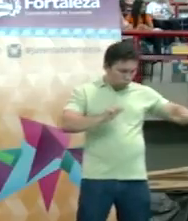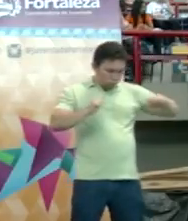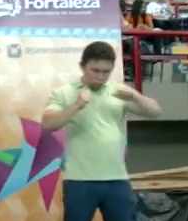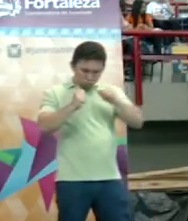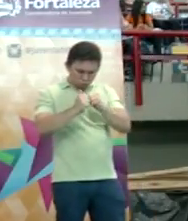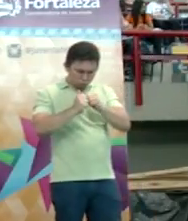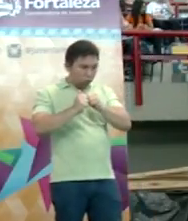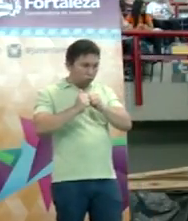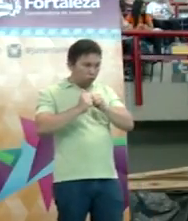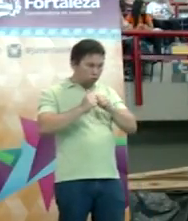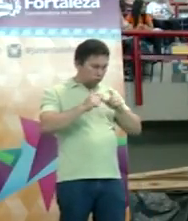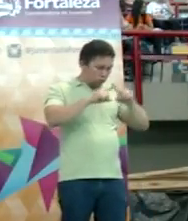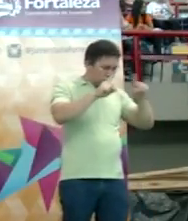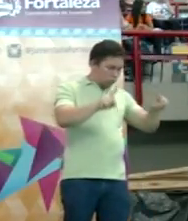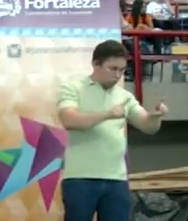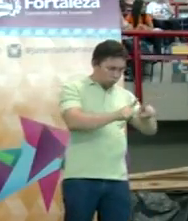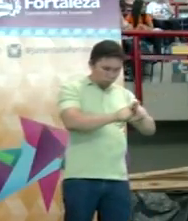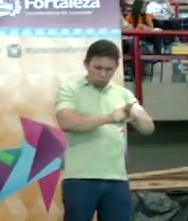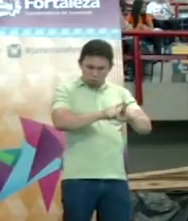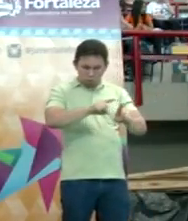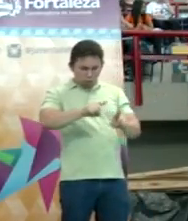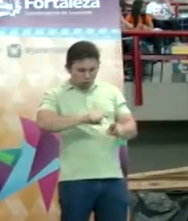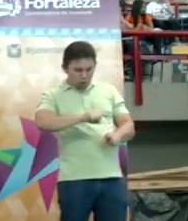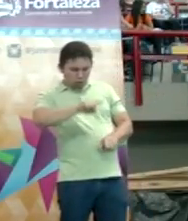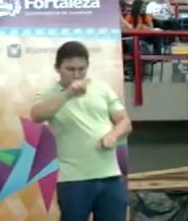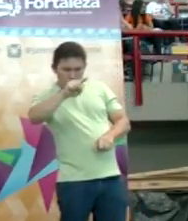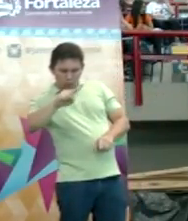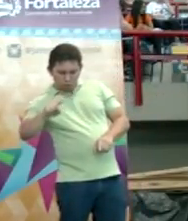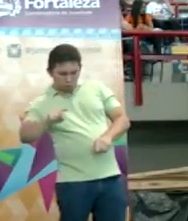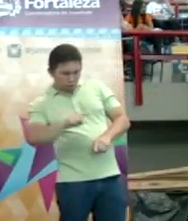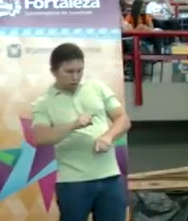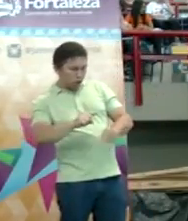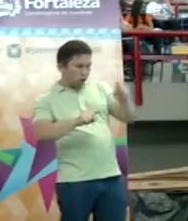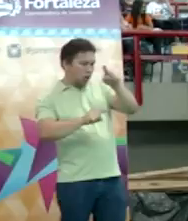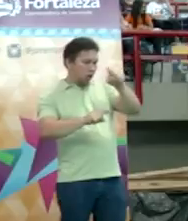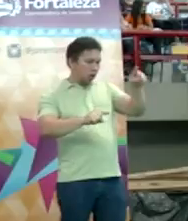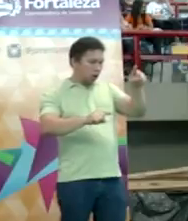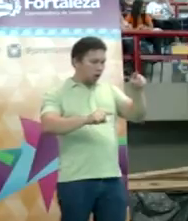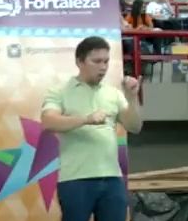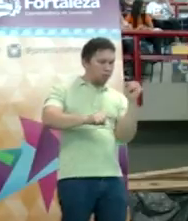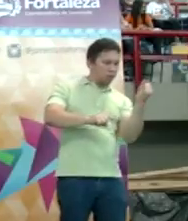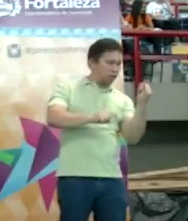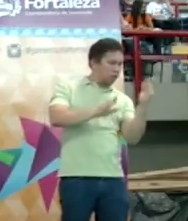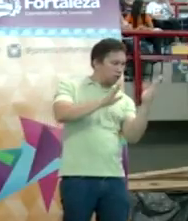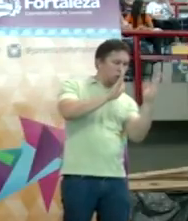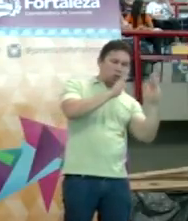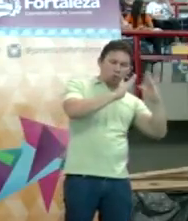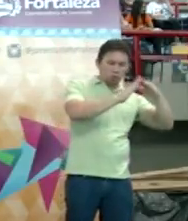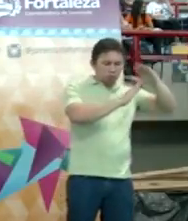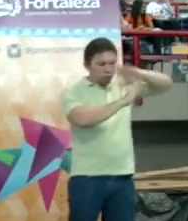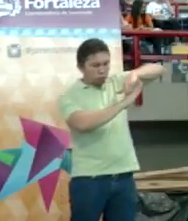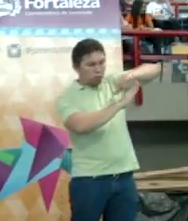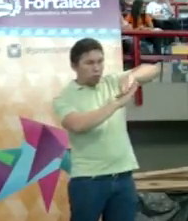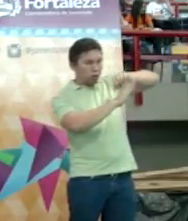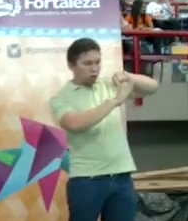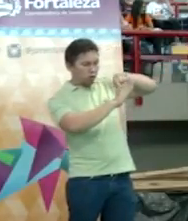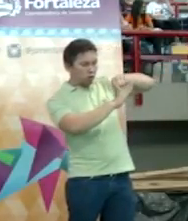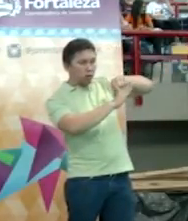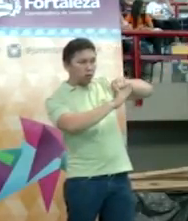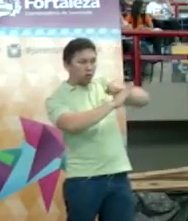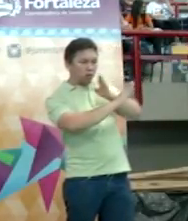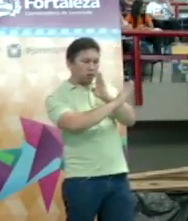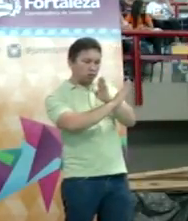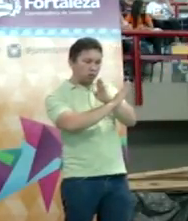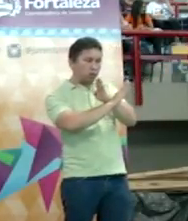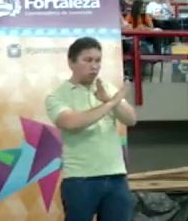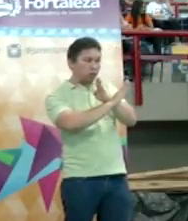uma figura com a outra, você se aproveitou de um dos lados para fazer a junção. Então cada lado,